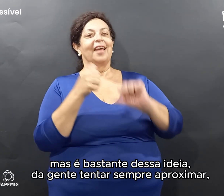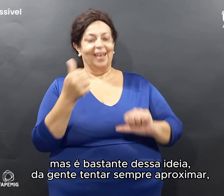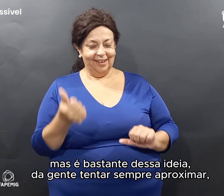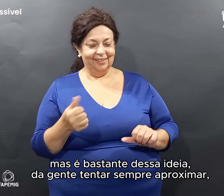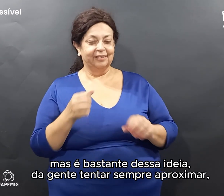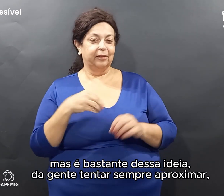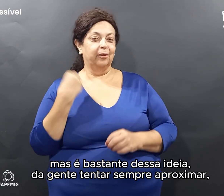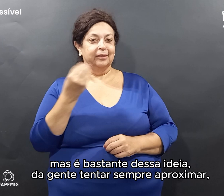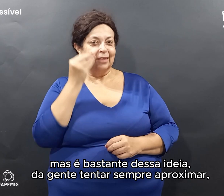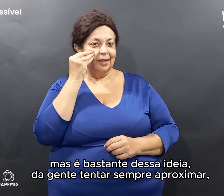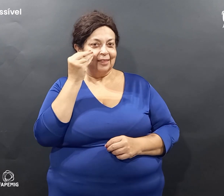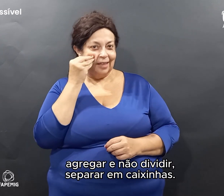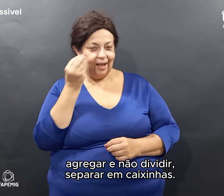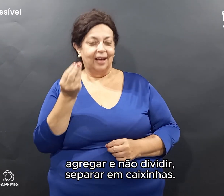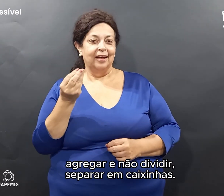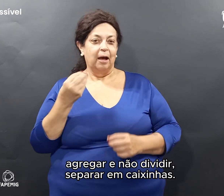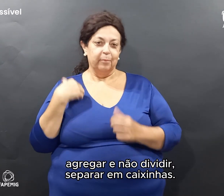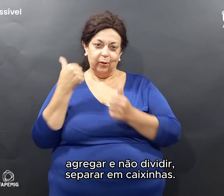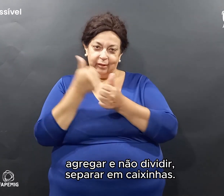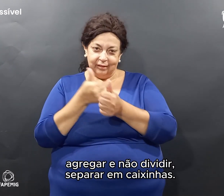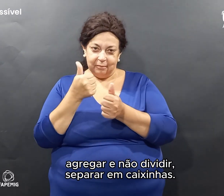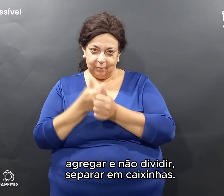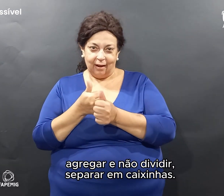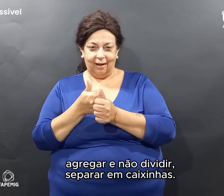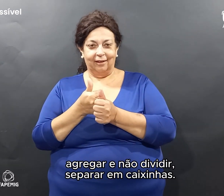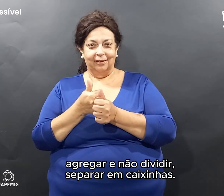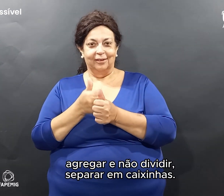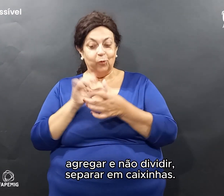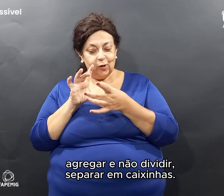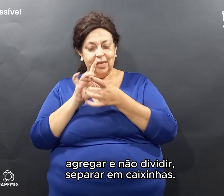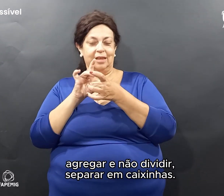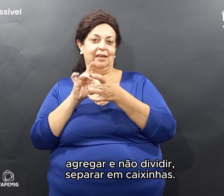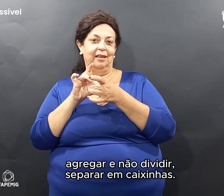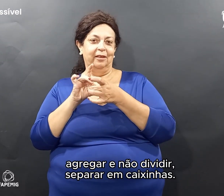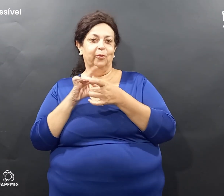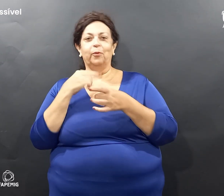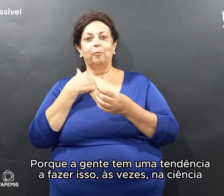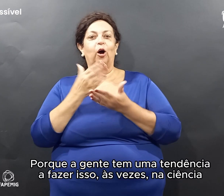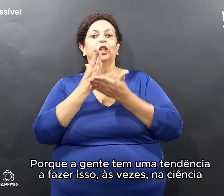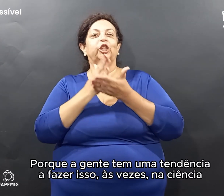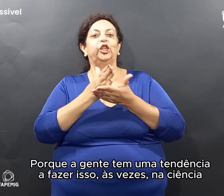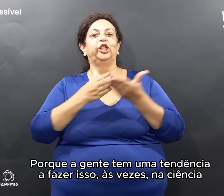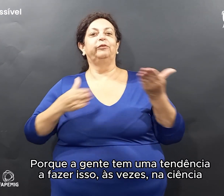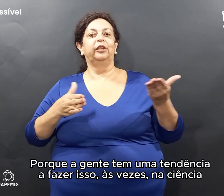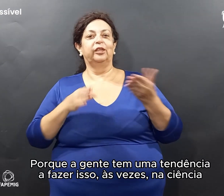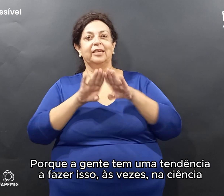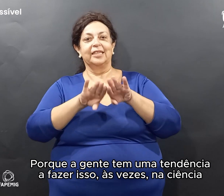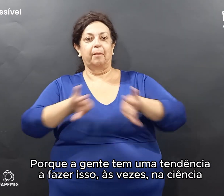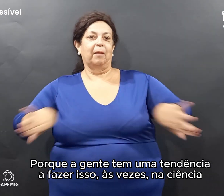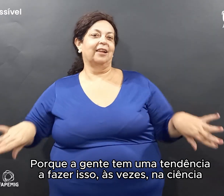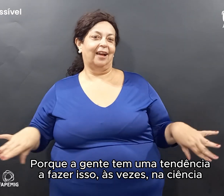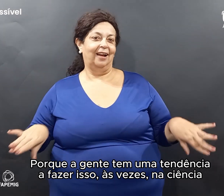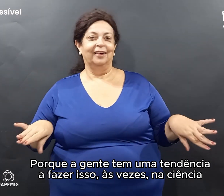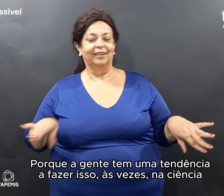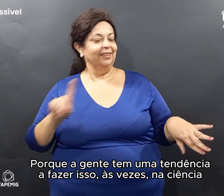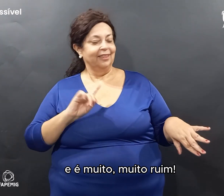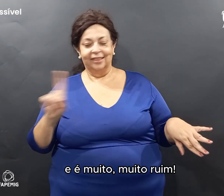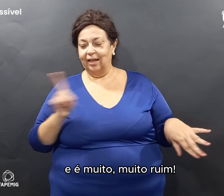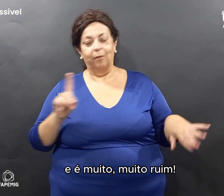sempre aproximar, agregar e não dividir e separar em caixinhas. Porque a gente tem uma tendência a fazer isso, às vezes, na ciência e é muito,